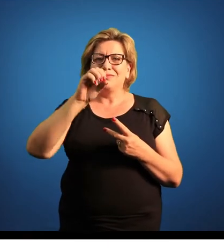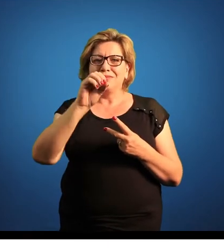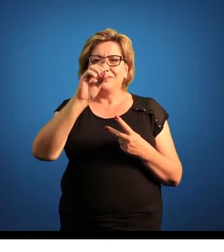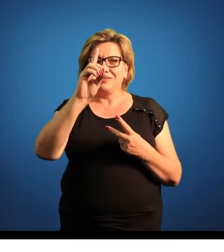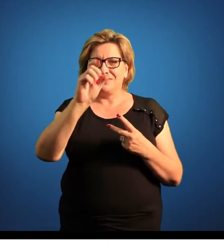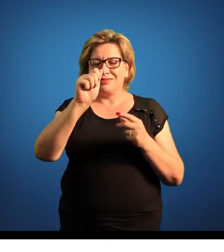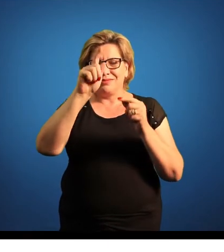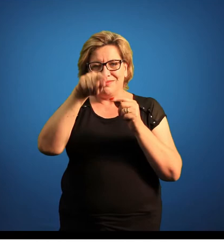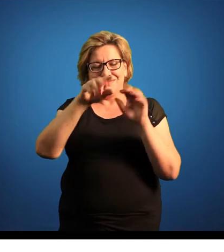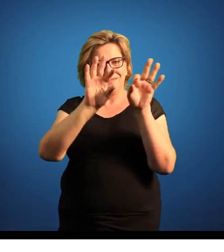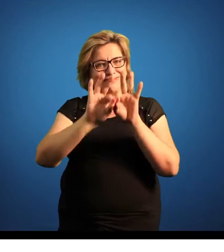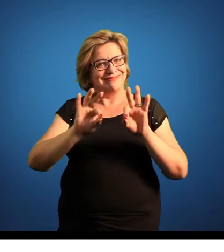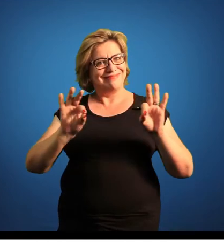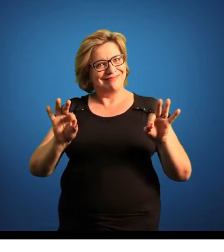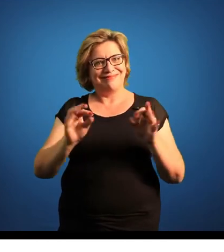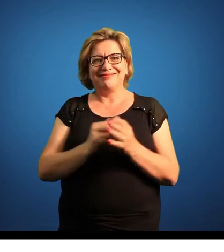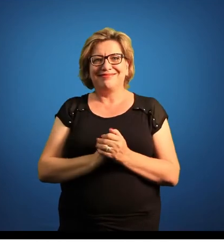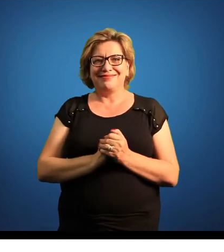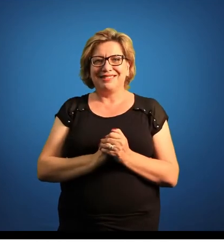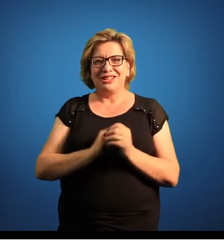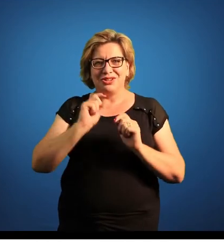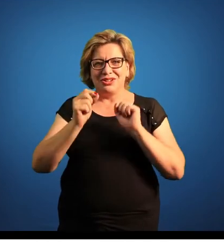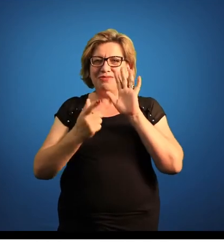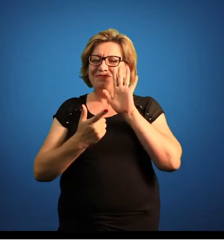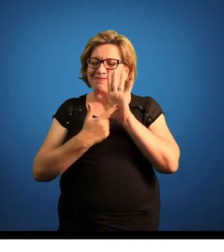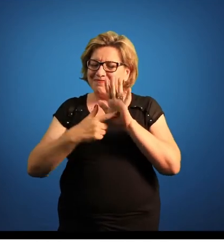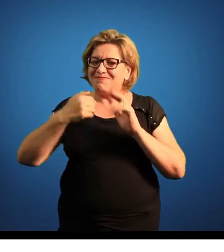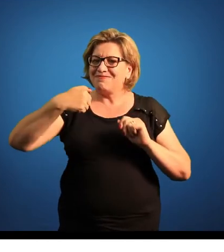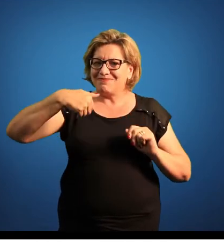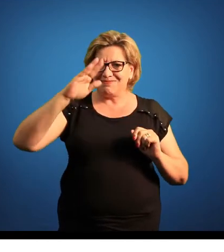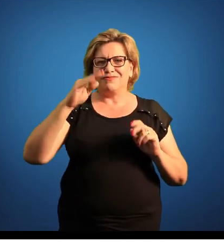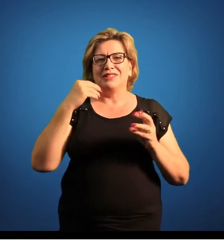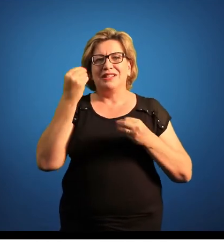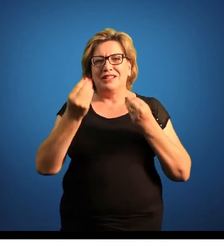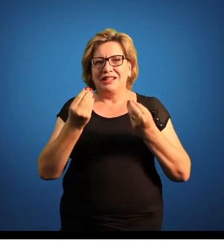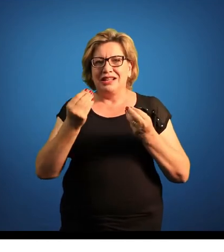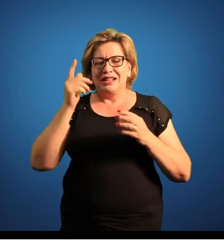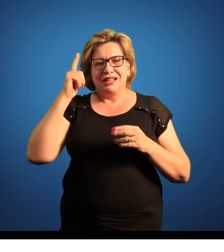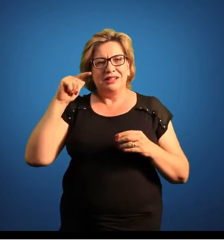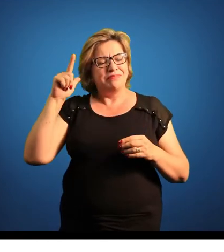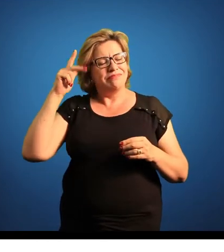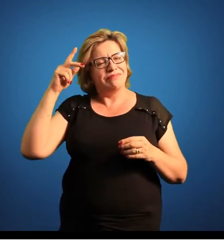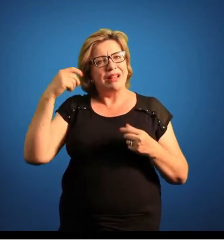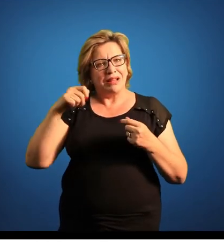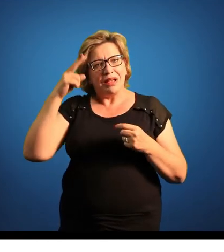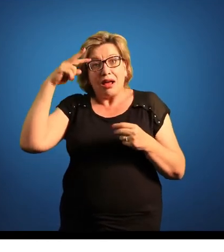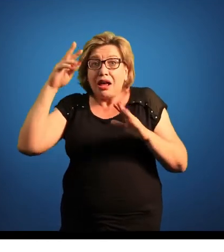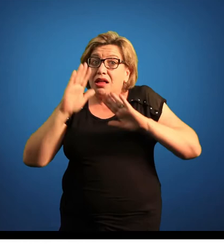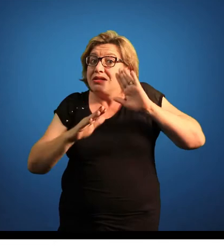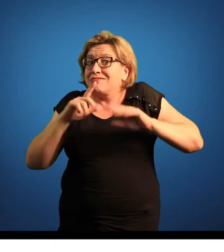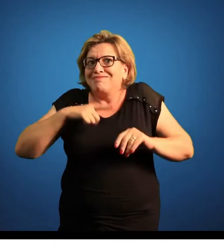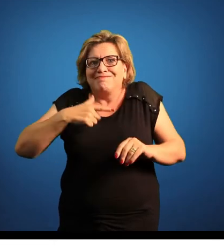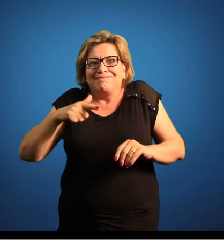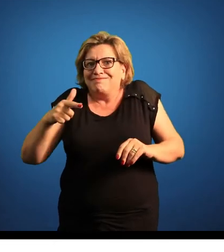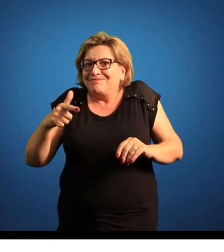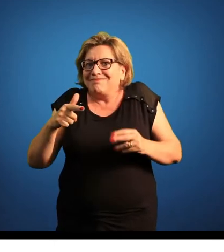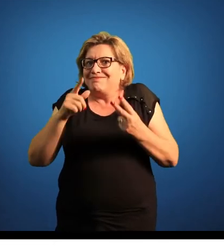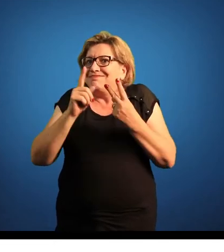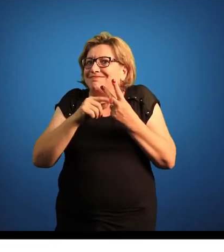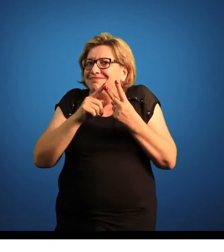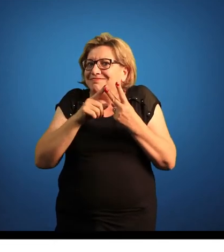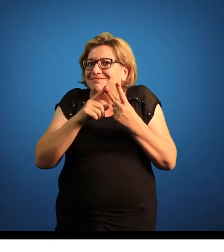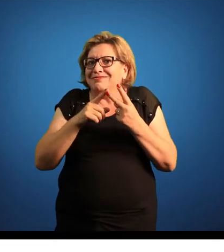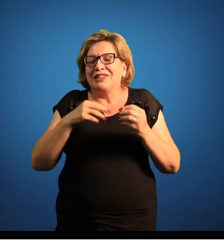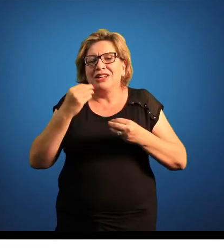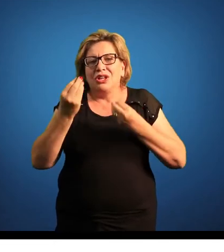é simples, é aquele que mais aparece. Lembrando que pode não existir moda, pode existir mais de uma moda, o conjunto pode ser